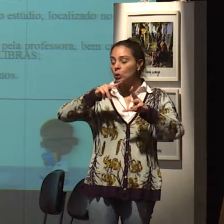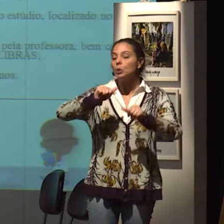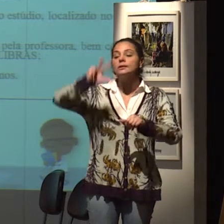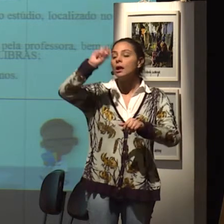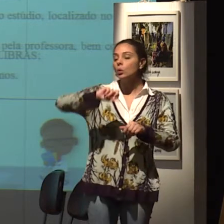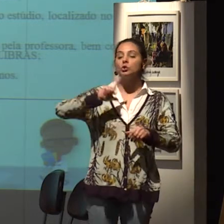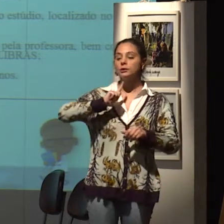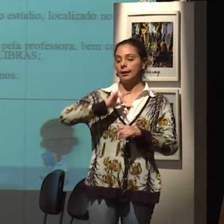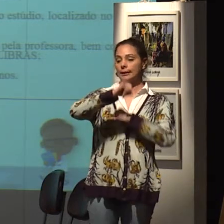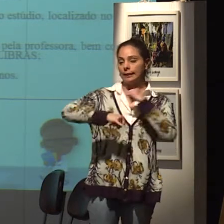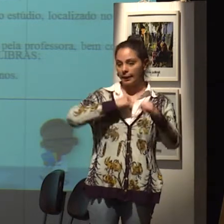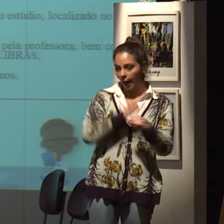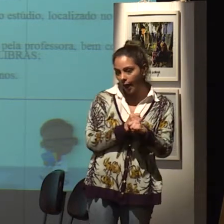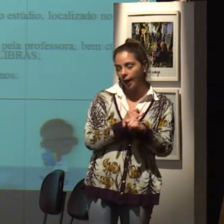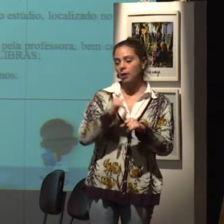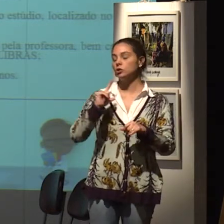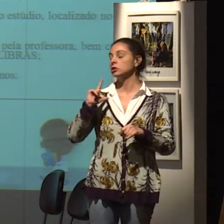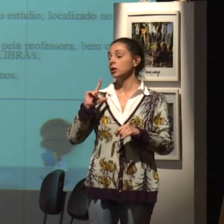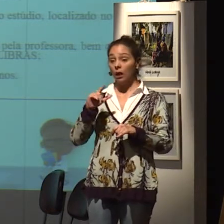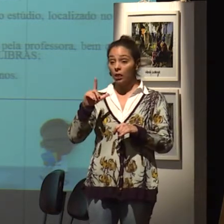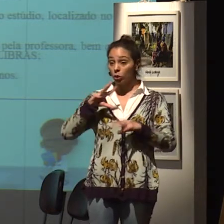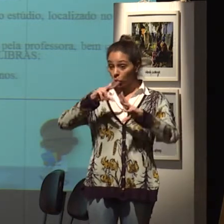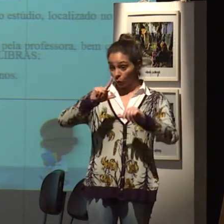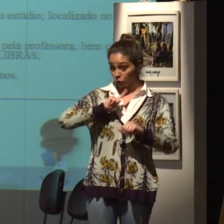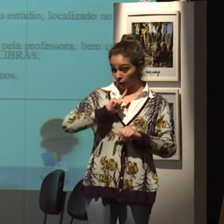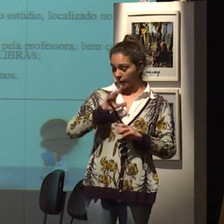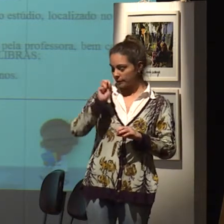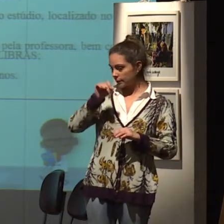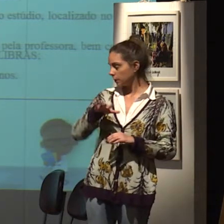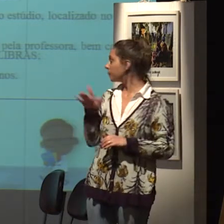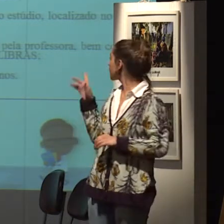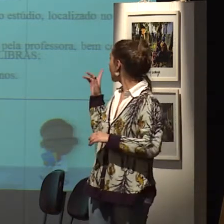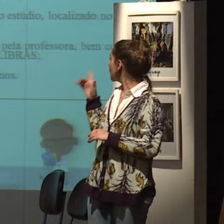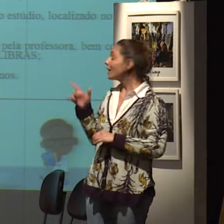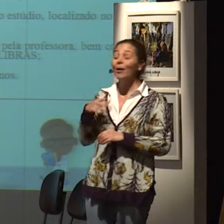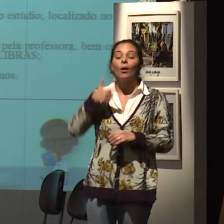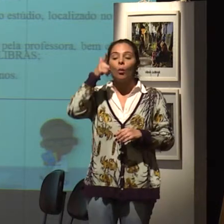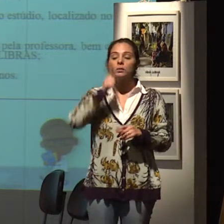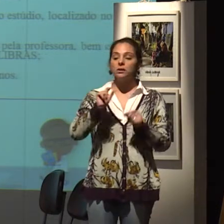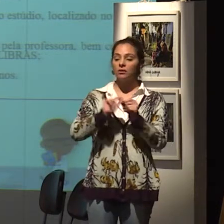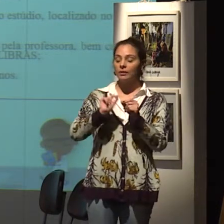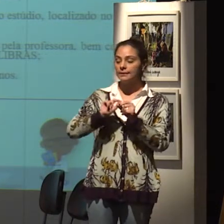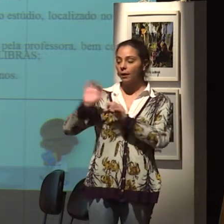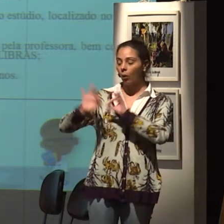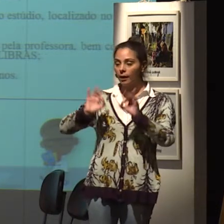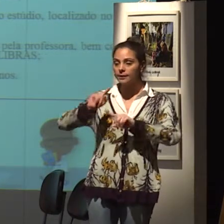Porque nessa turma, nem todos os alunos têm internet, todos os alunos têm internet, perdão, e eu